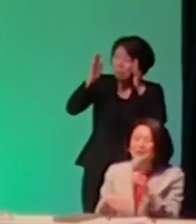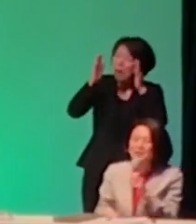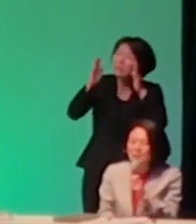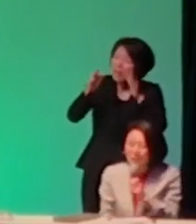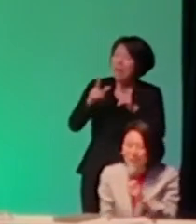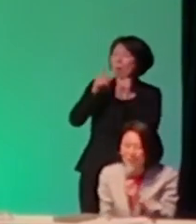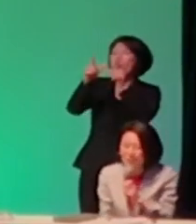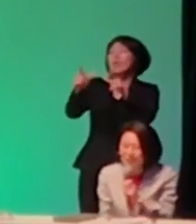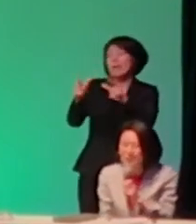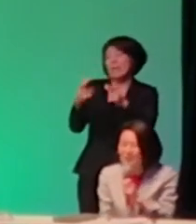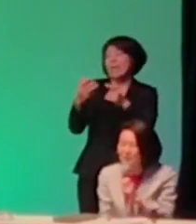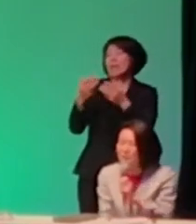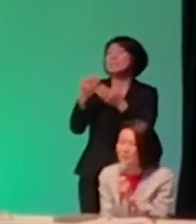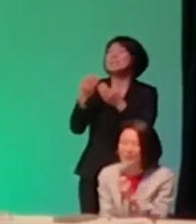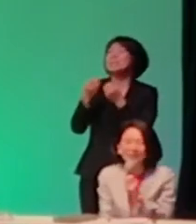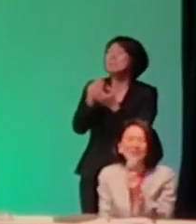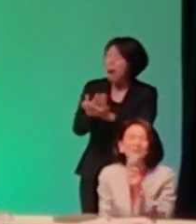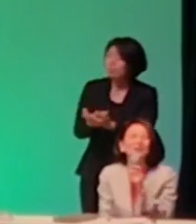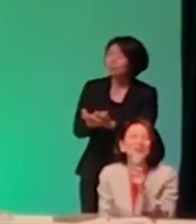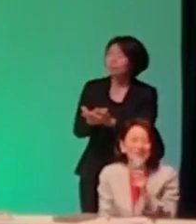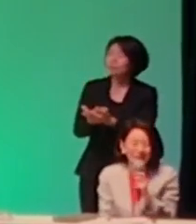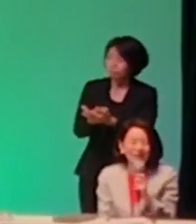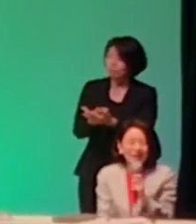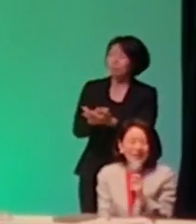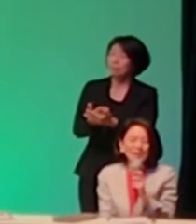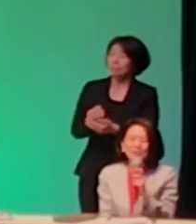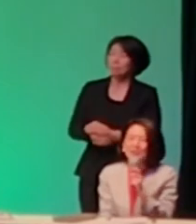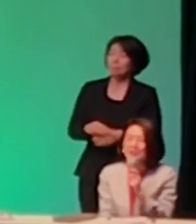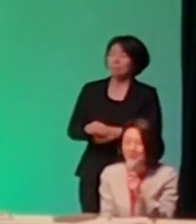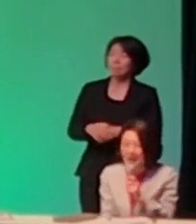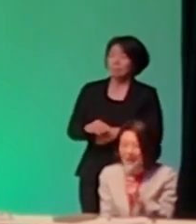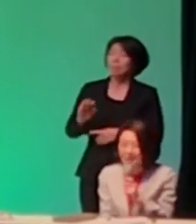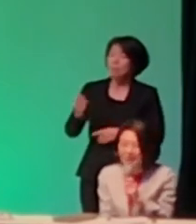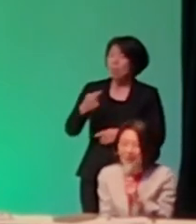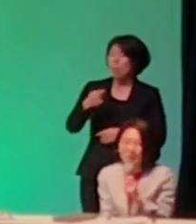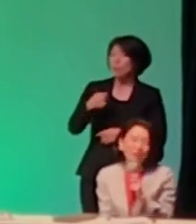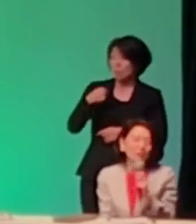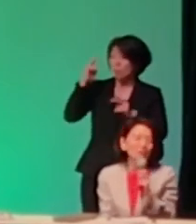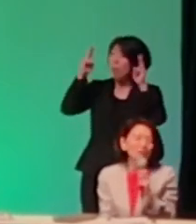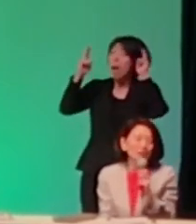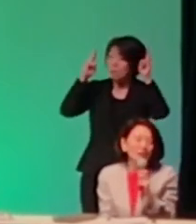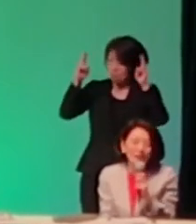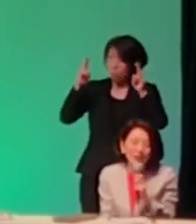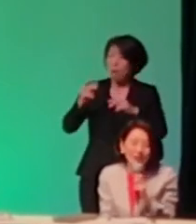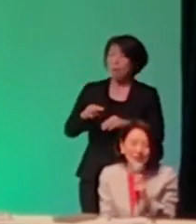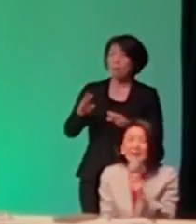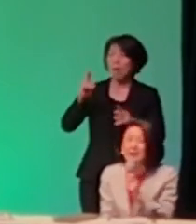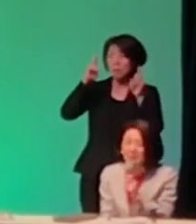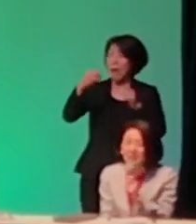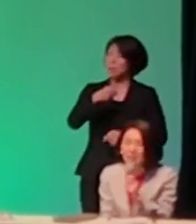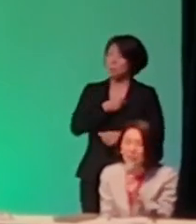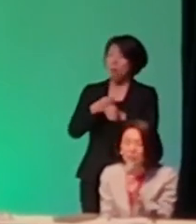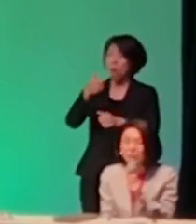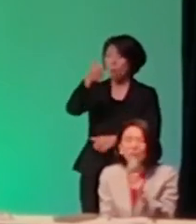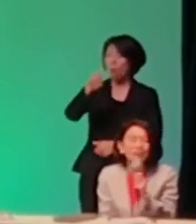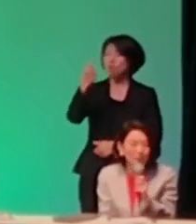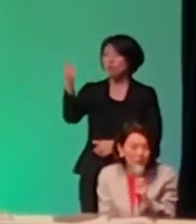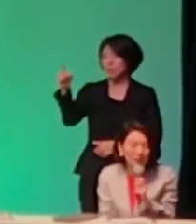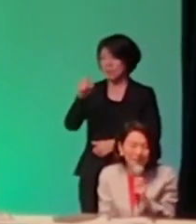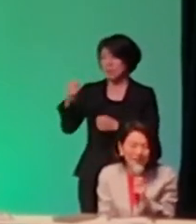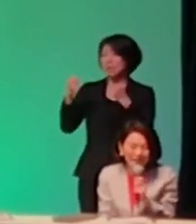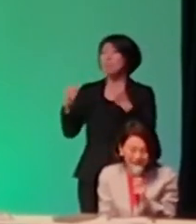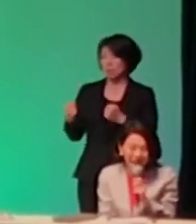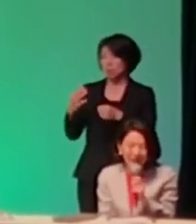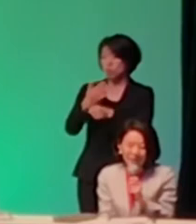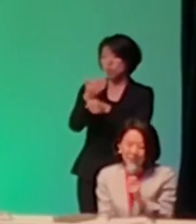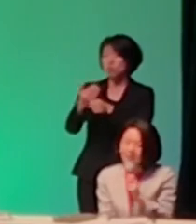こう答えてしまうというふうに自分にもなってしまうんですね。で、実は弊社は今51人社員になります。ちょうど9年目